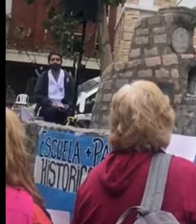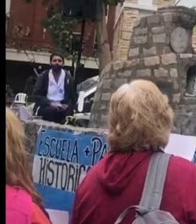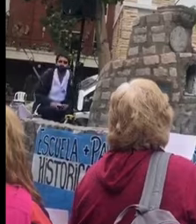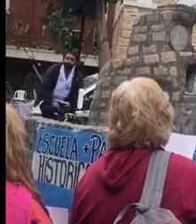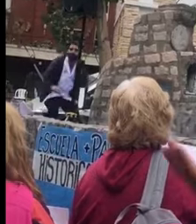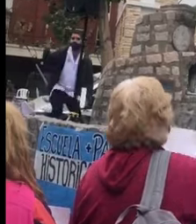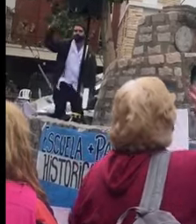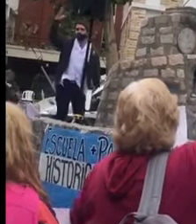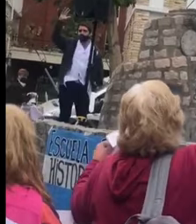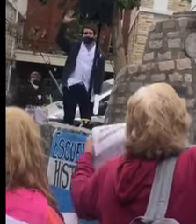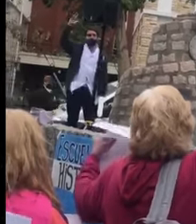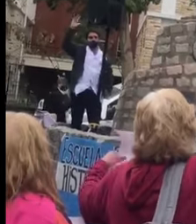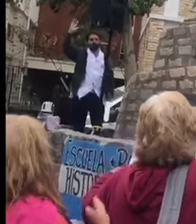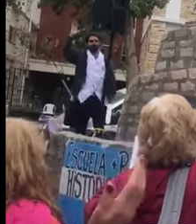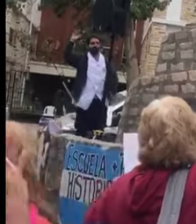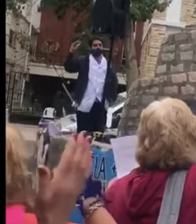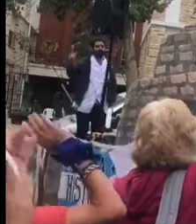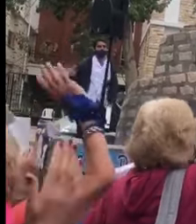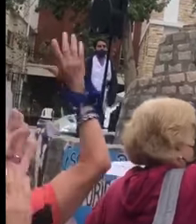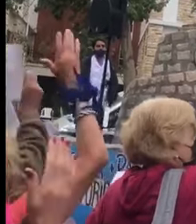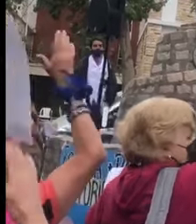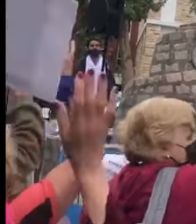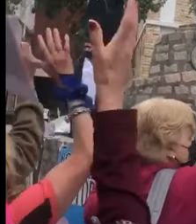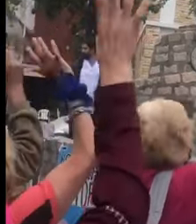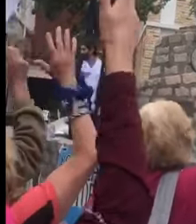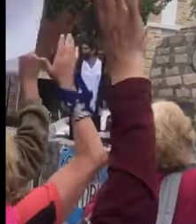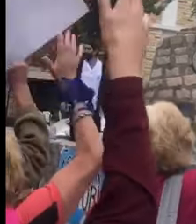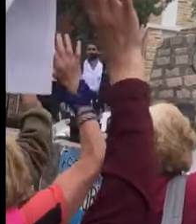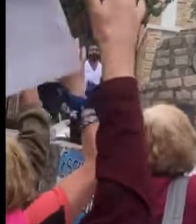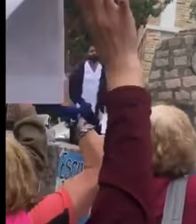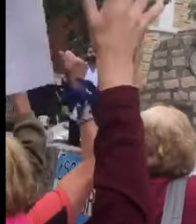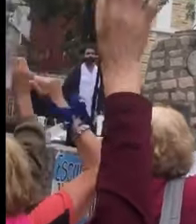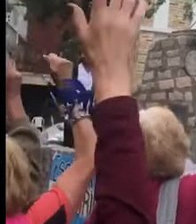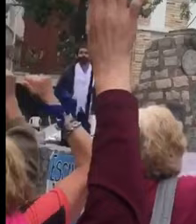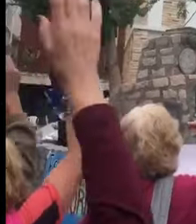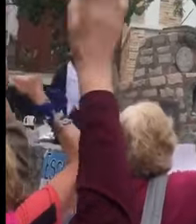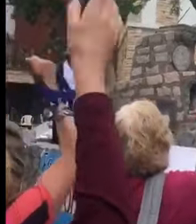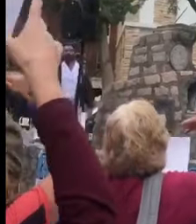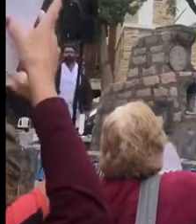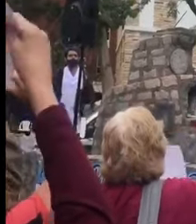Conciencia Urbana y Vecinos Unidos de la Comuna 11.